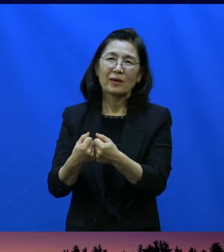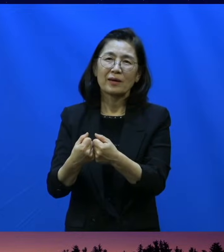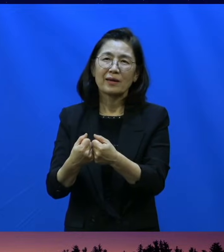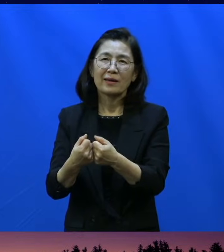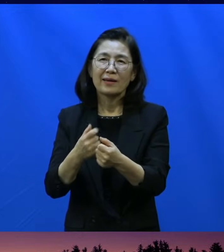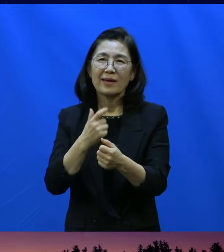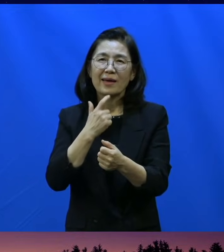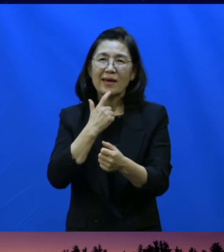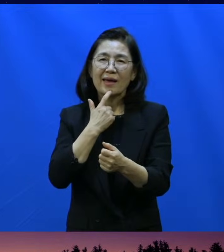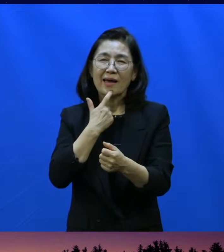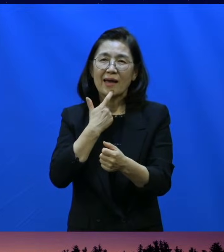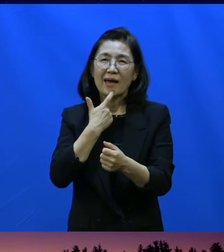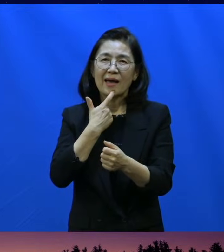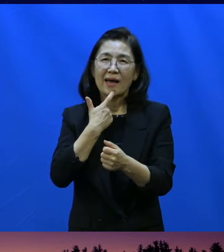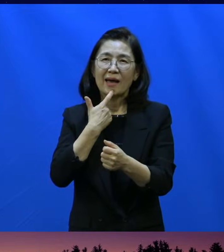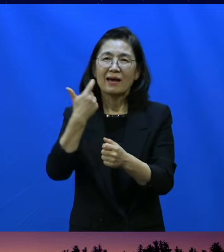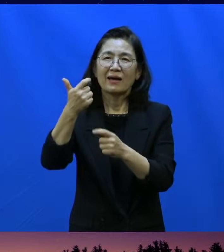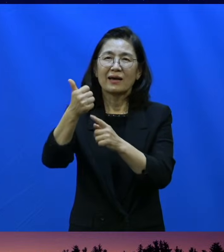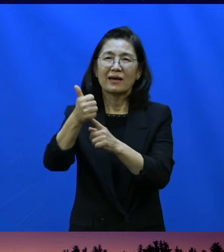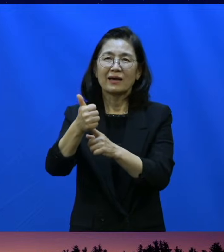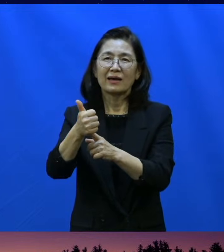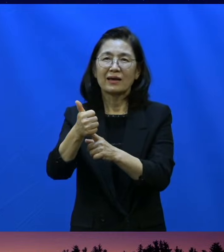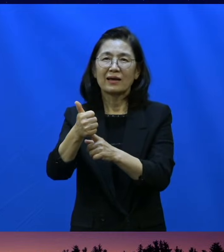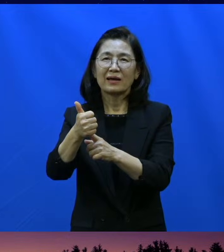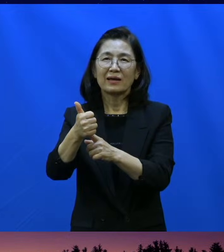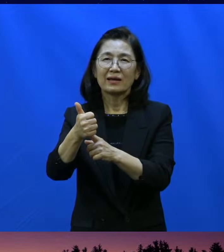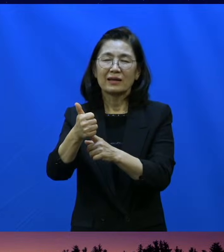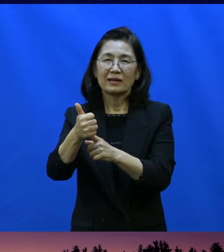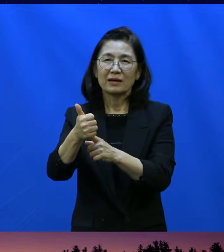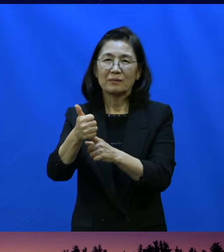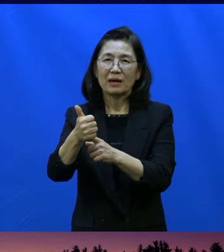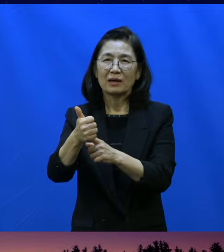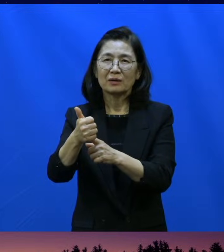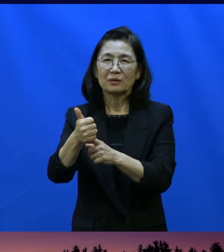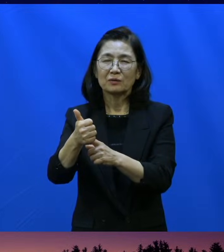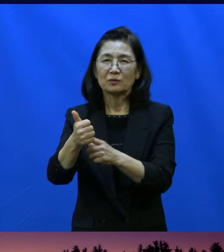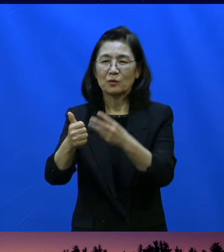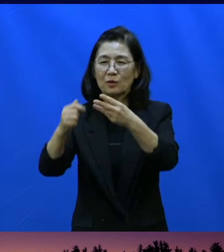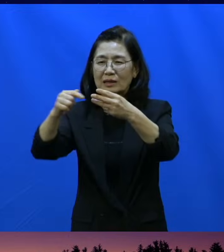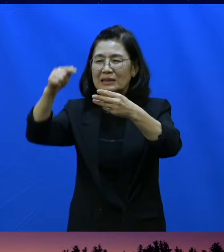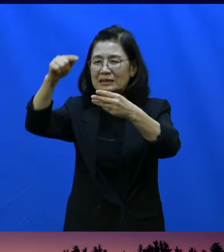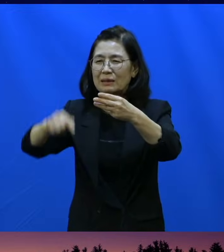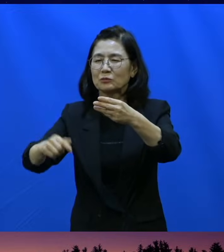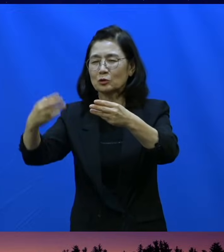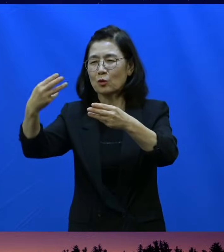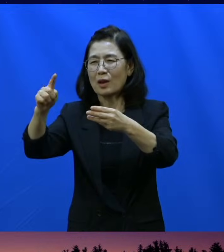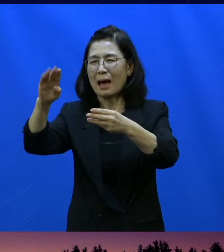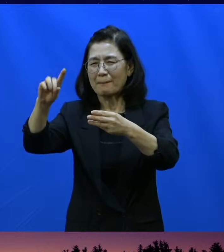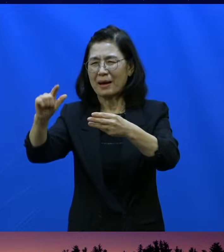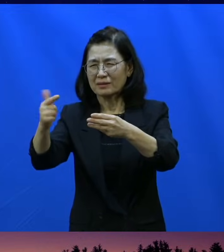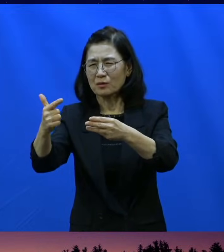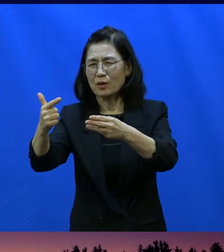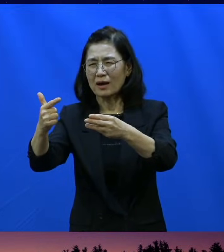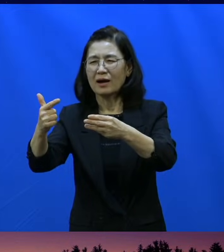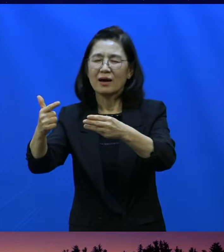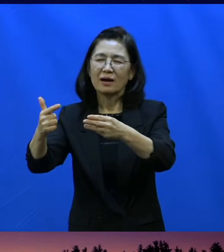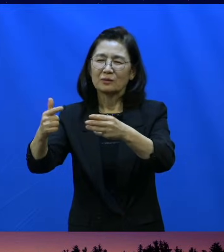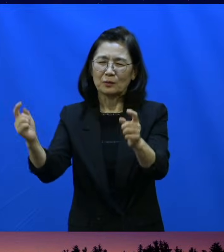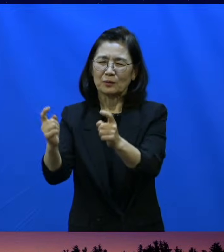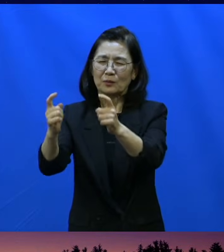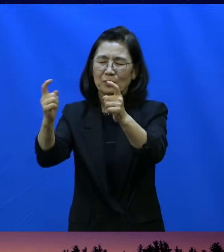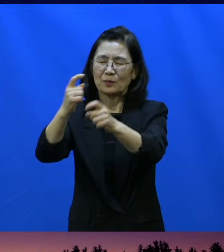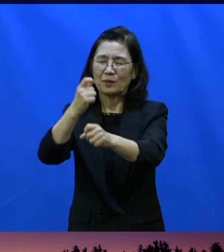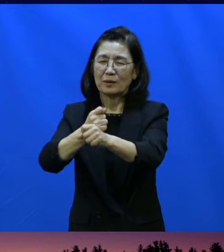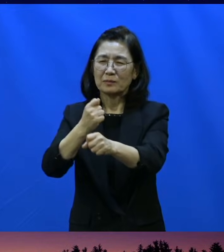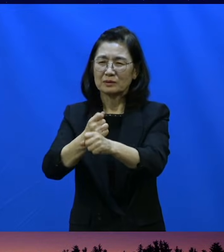야곱이 두 바퀴 돌면 라반은 뭐 또 세 바퀴 돌리고 이러니까 얼마나 힘들게 살았어요. 결혼도 그냥